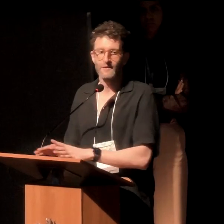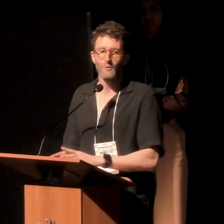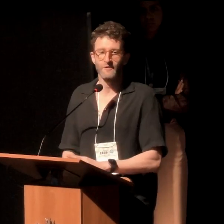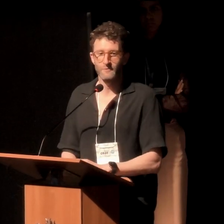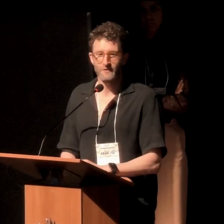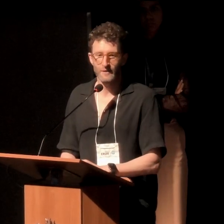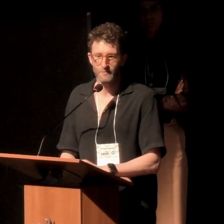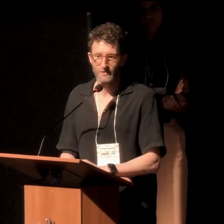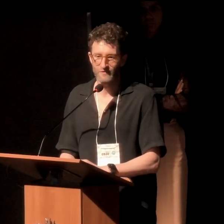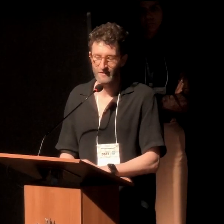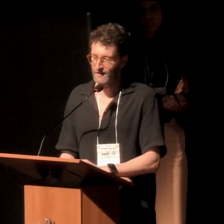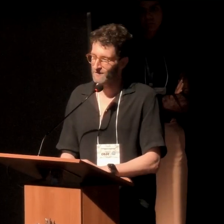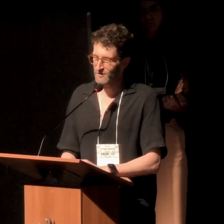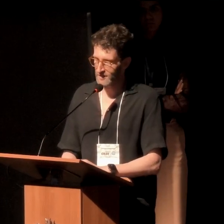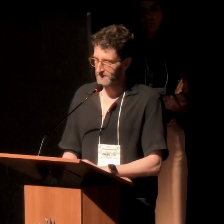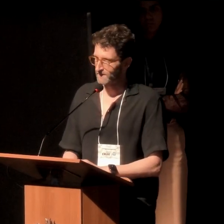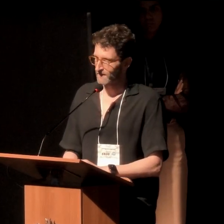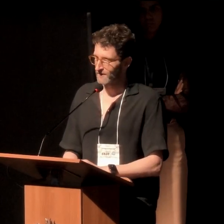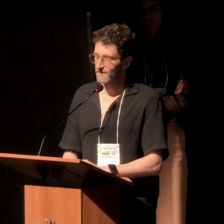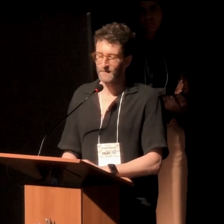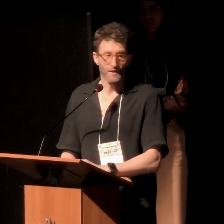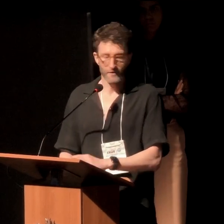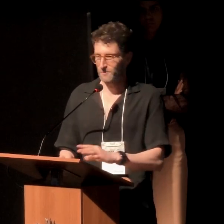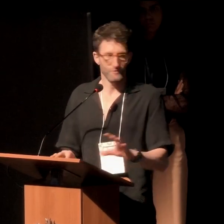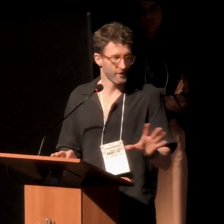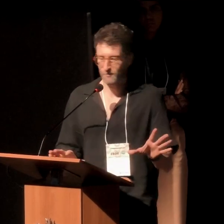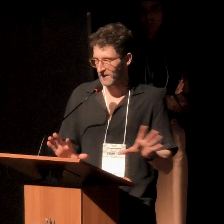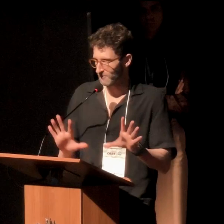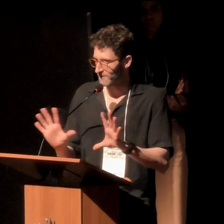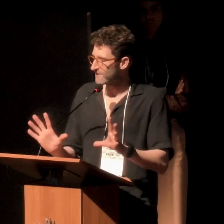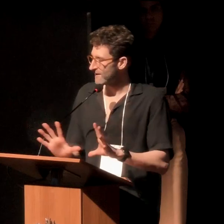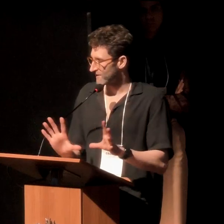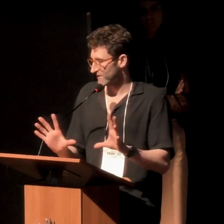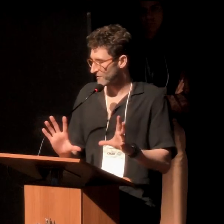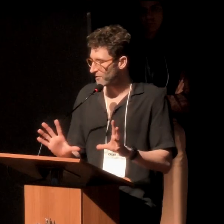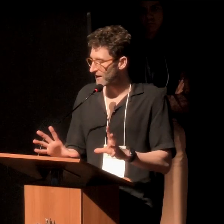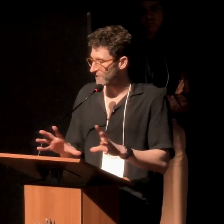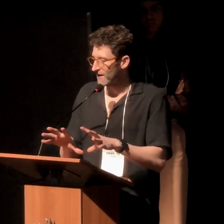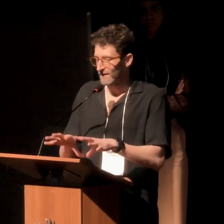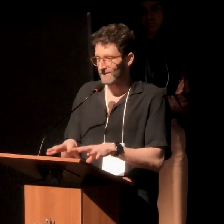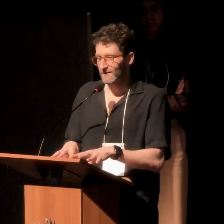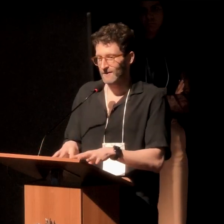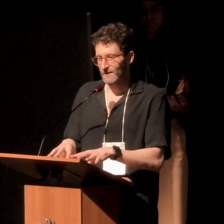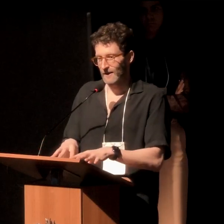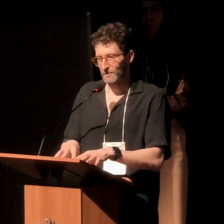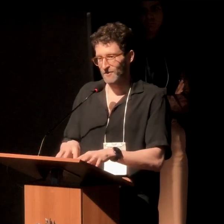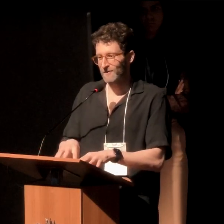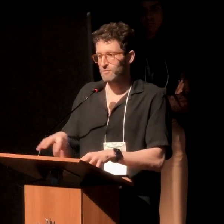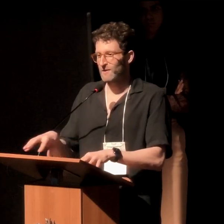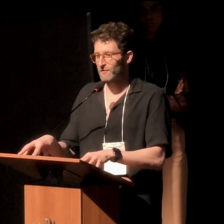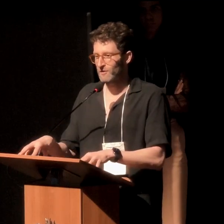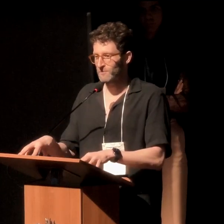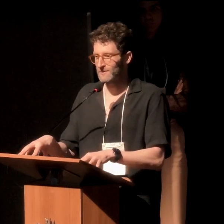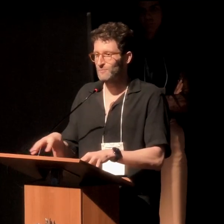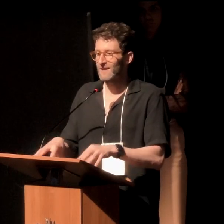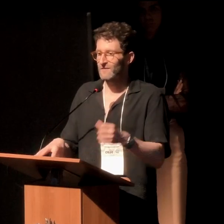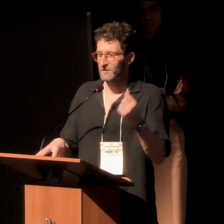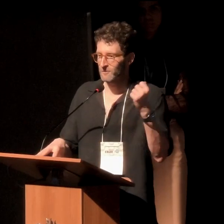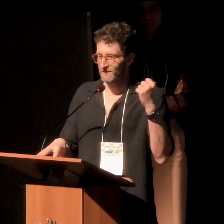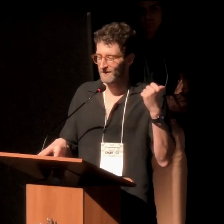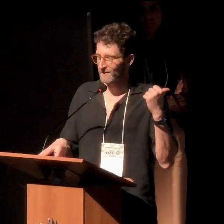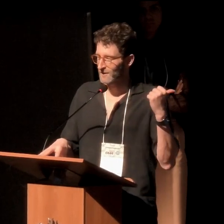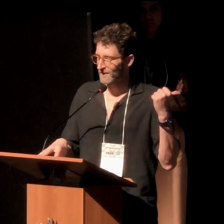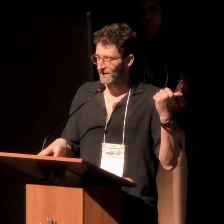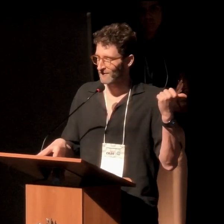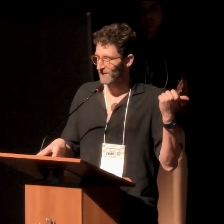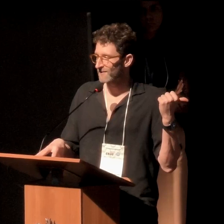precisa ao mesmo tempo atividades de ano então resumindo né talvez não ficou Claro se a preferência por uma fórmula não tem